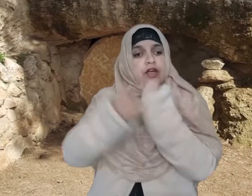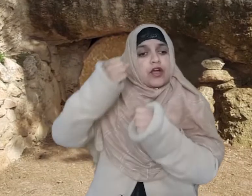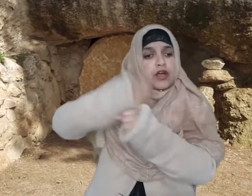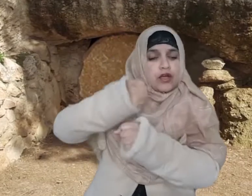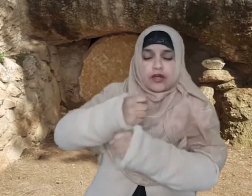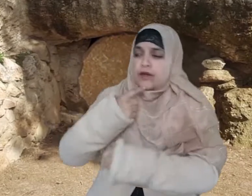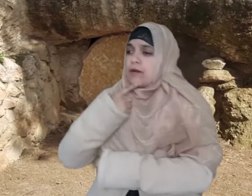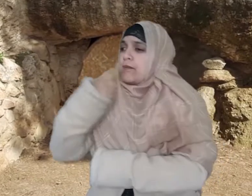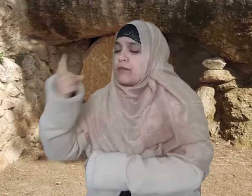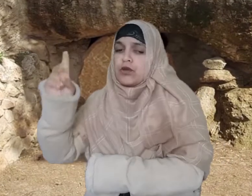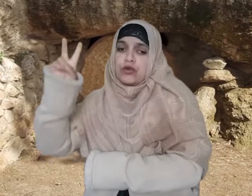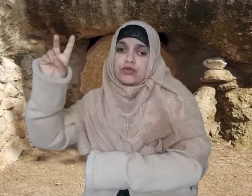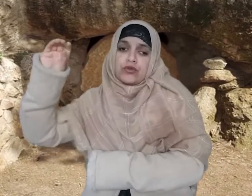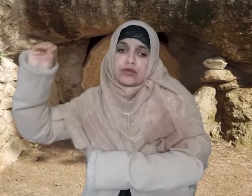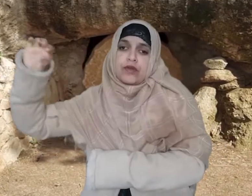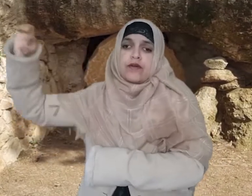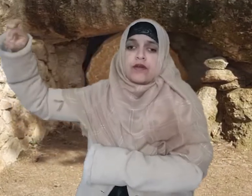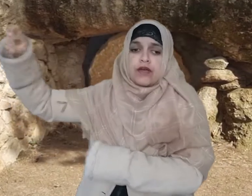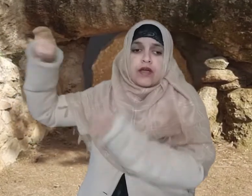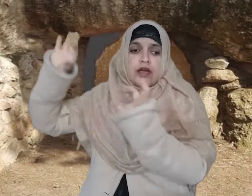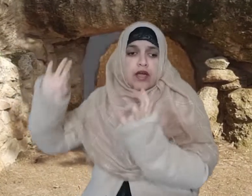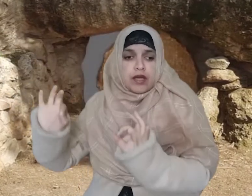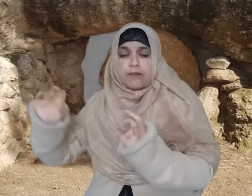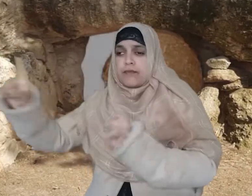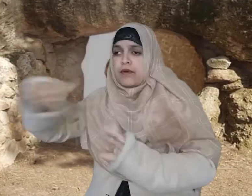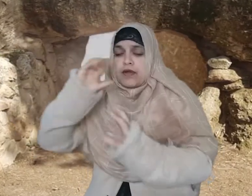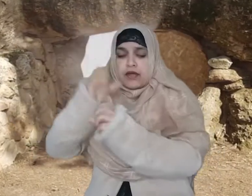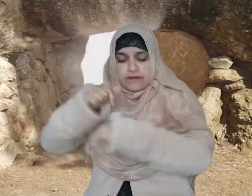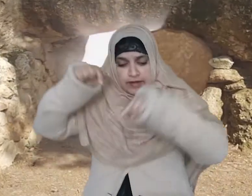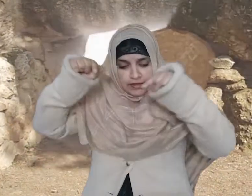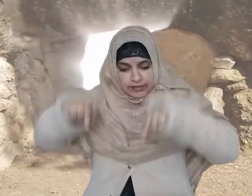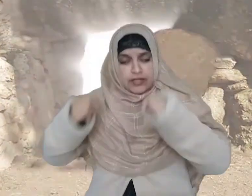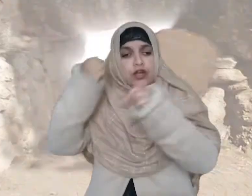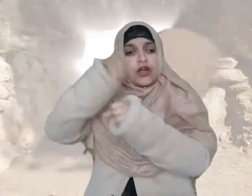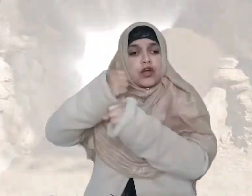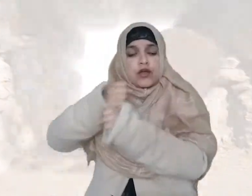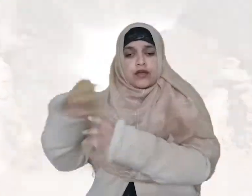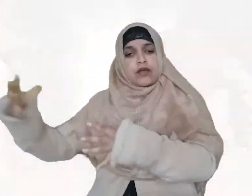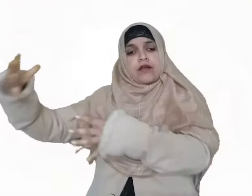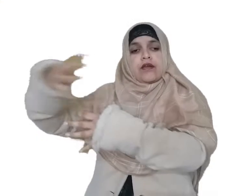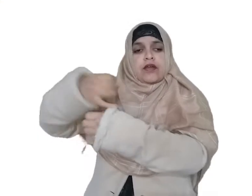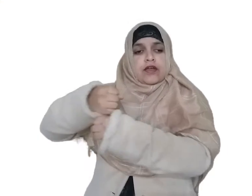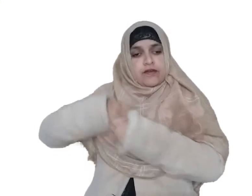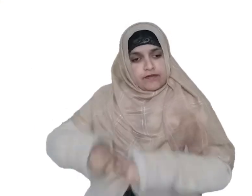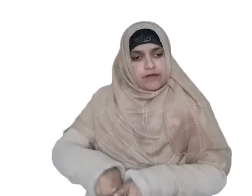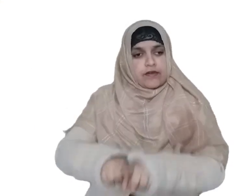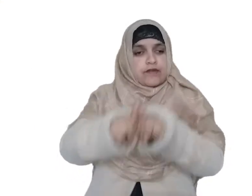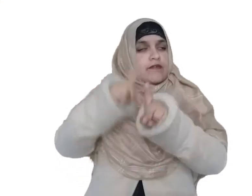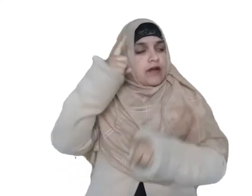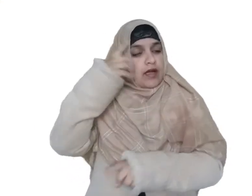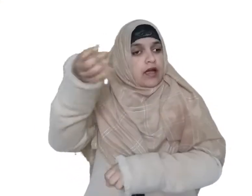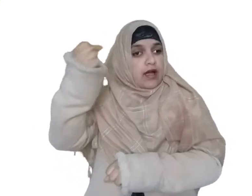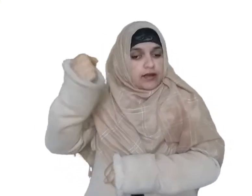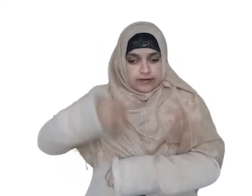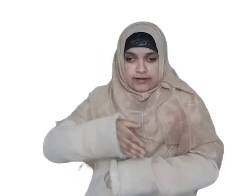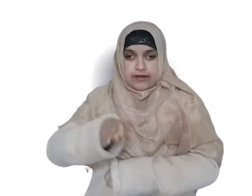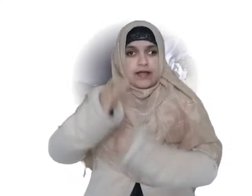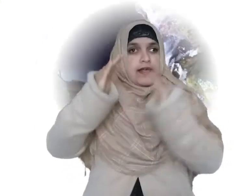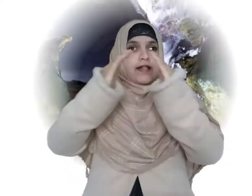تھا، جس کے بعد اس دیوار کو ویتنام کی سب سے عظیم دیوار کا نام دیا گیا۔ اس ٹیم نے جب اس دیوار کو پار کیا